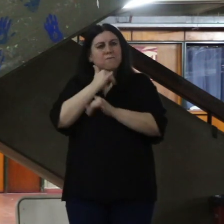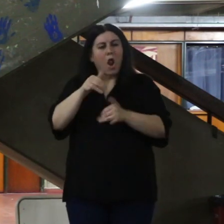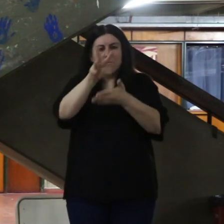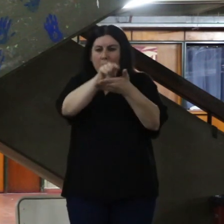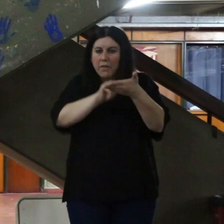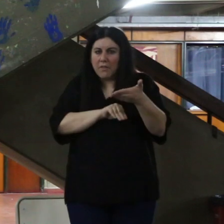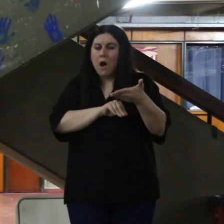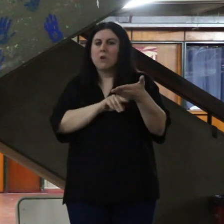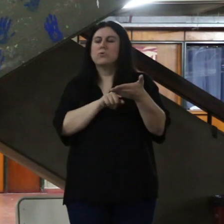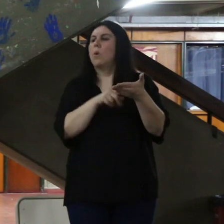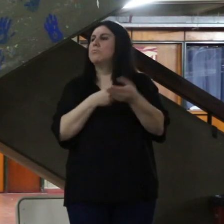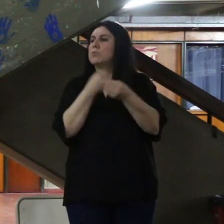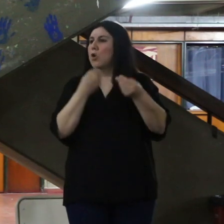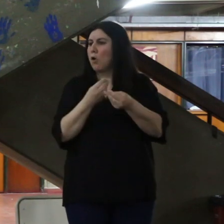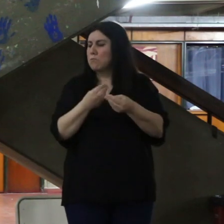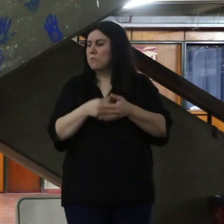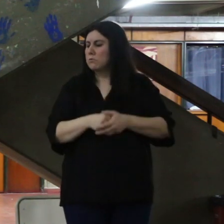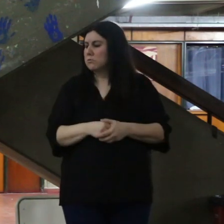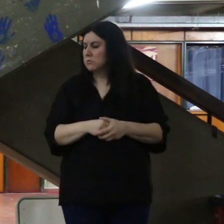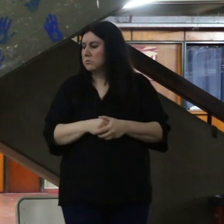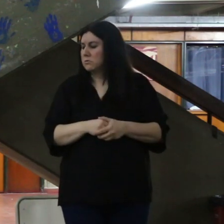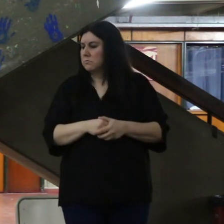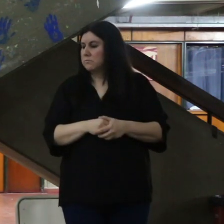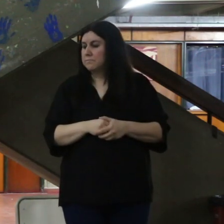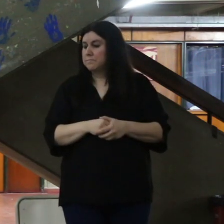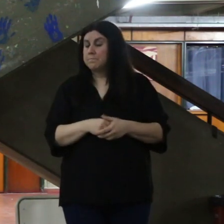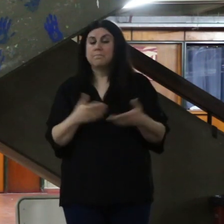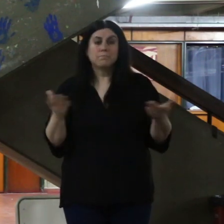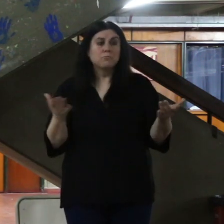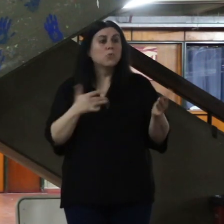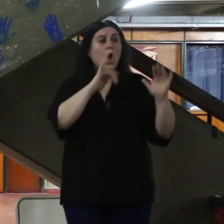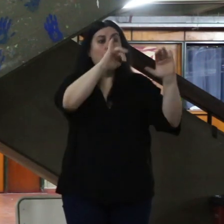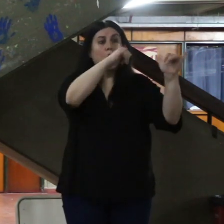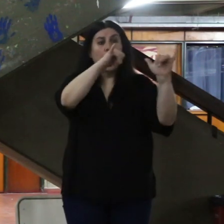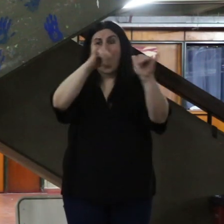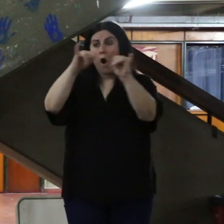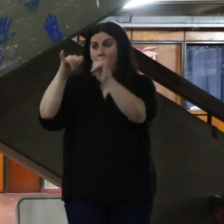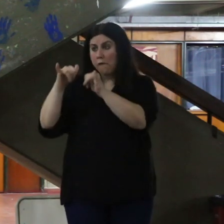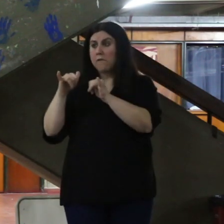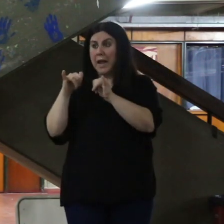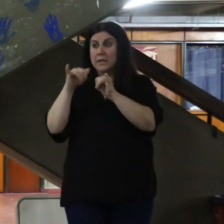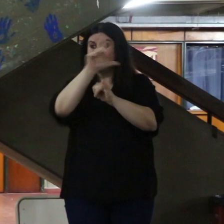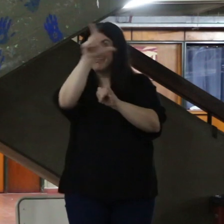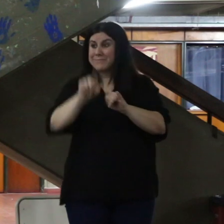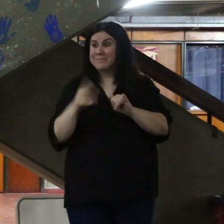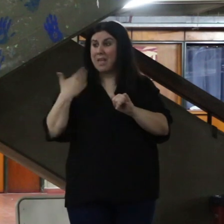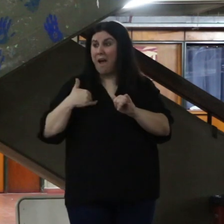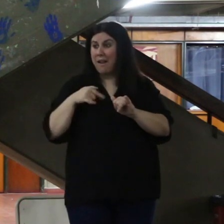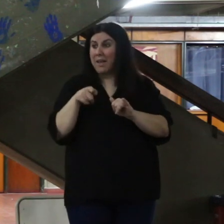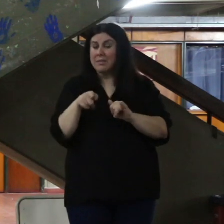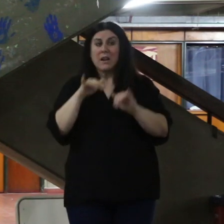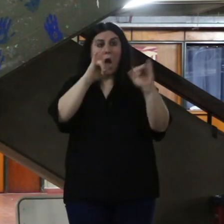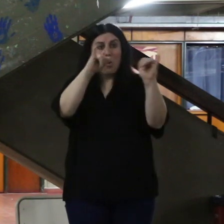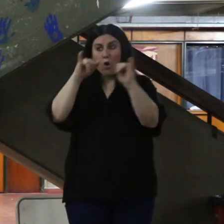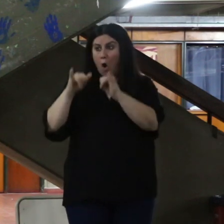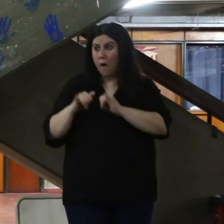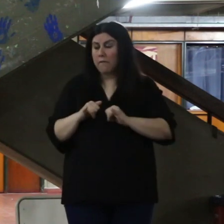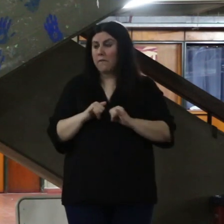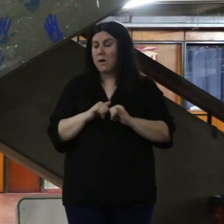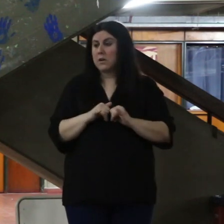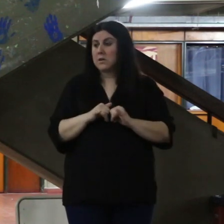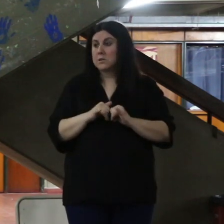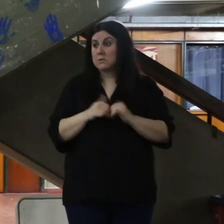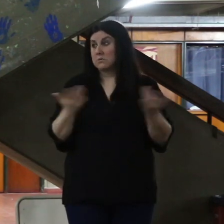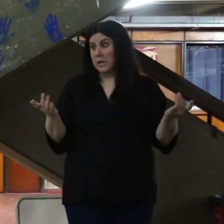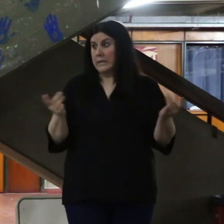¿sí?, cómo los y las jóvenes de nuestro país, ¿sí?, y